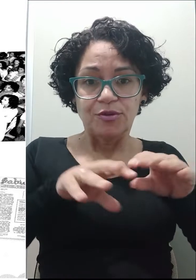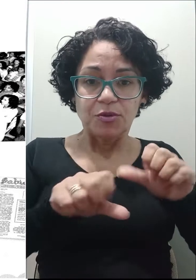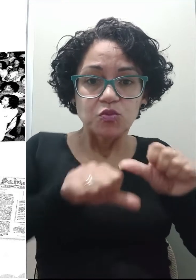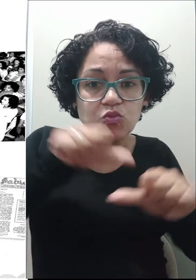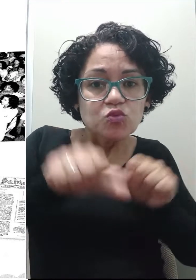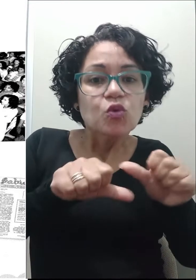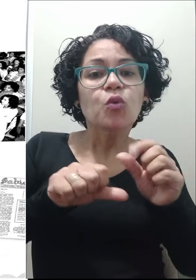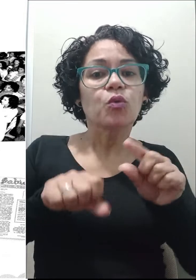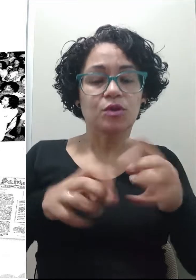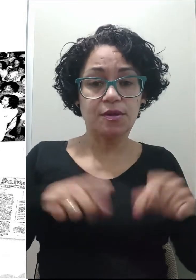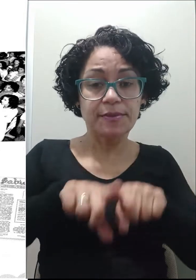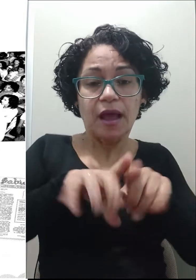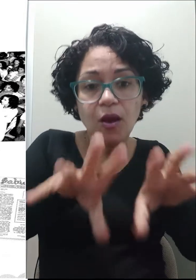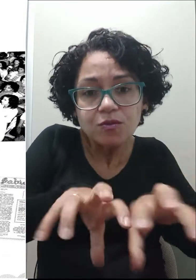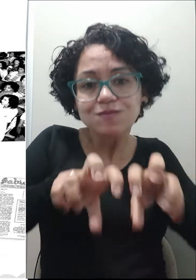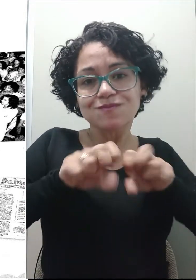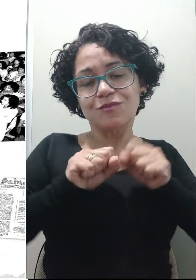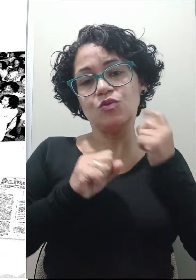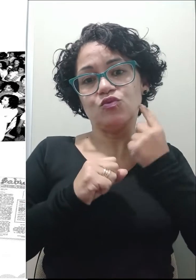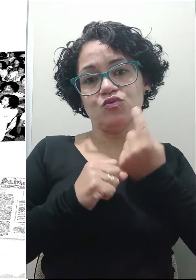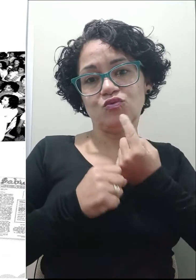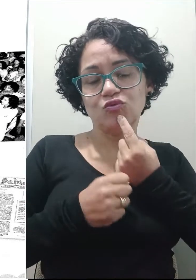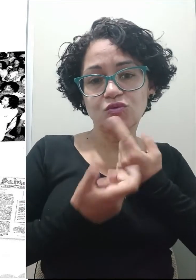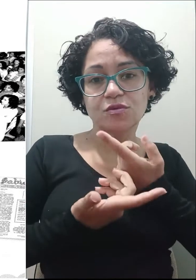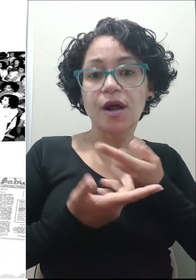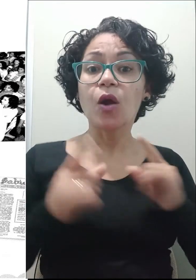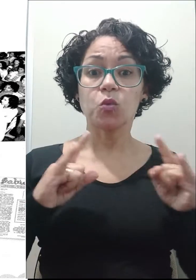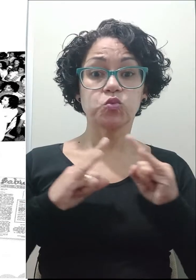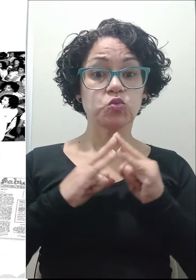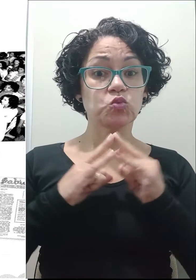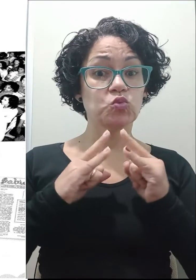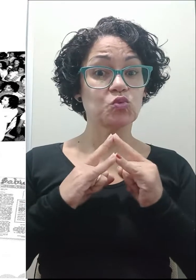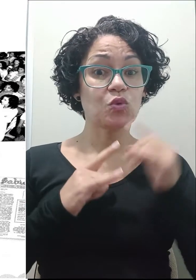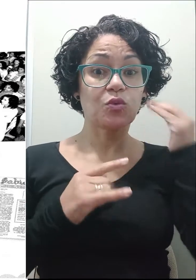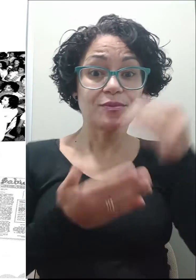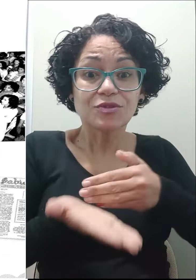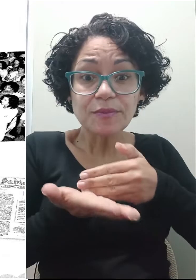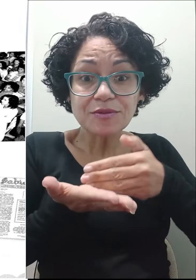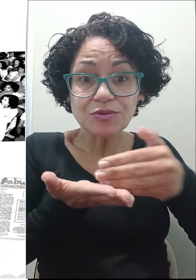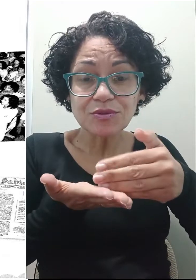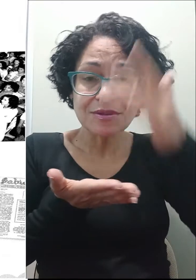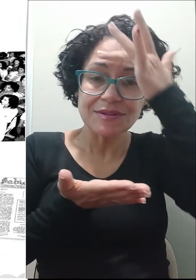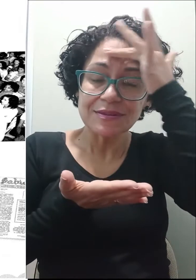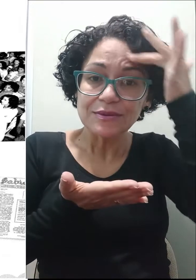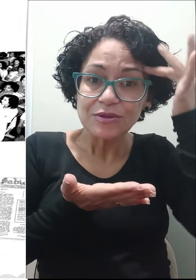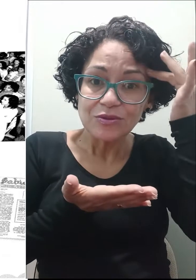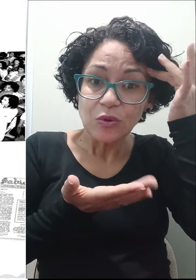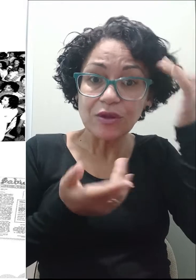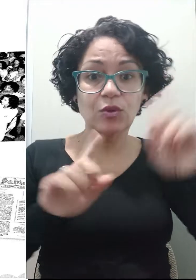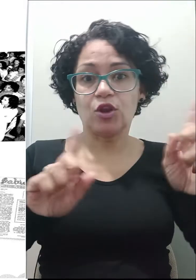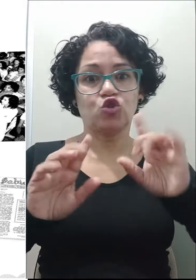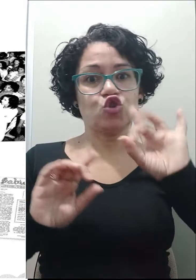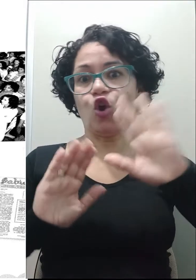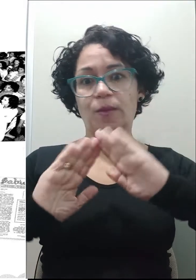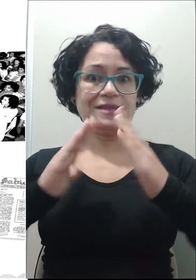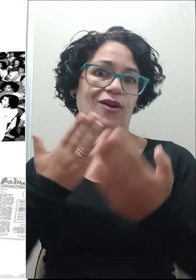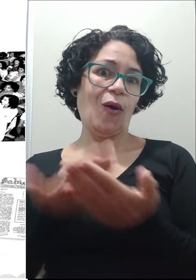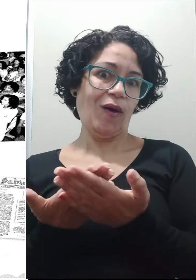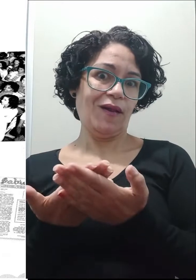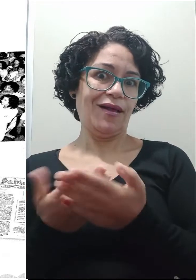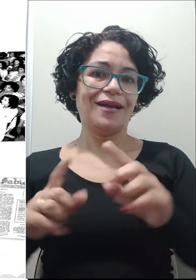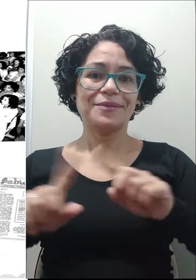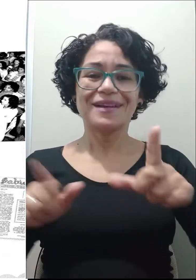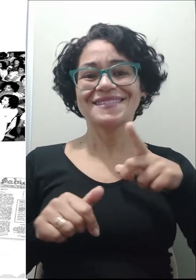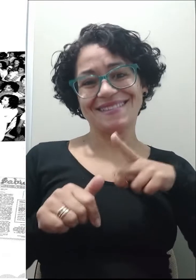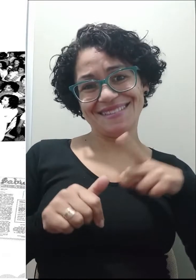e acolhimento aos surdos dava ao Instituto formato de internato, e não exatamente